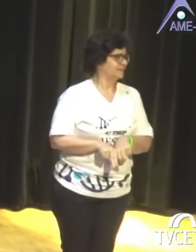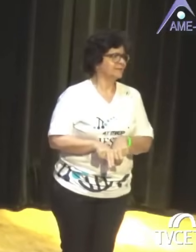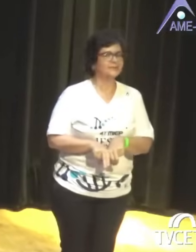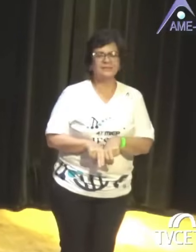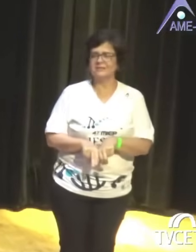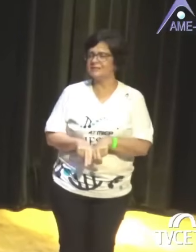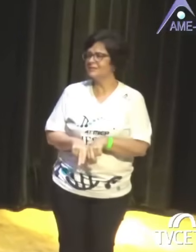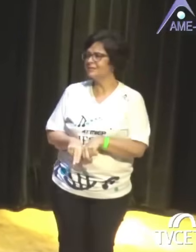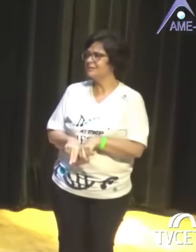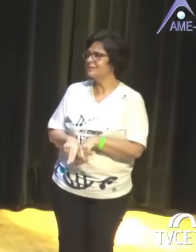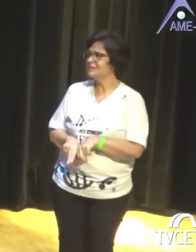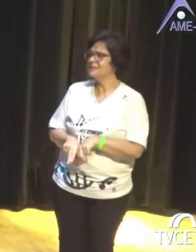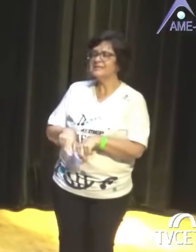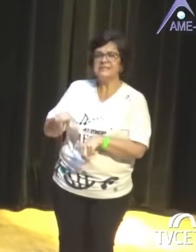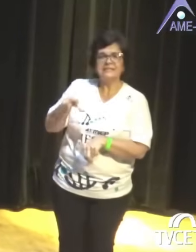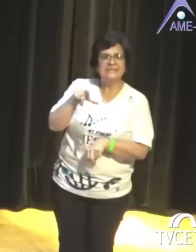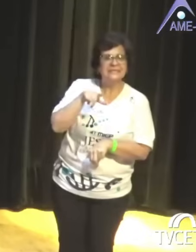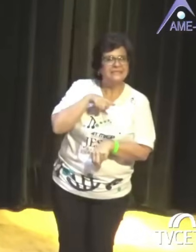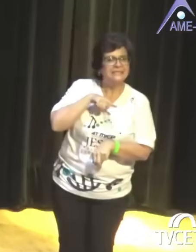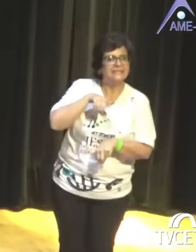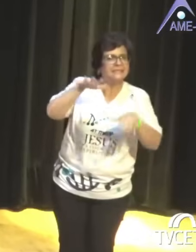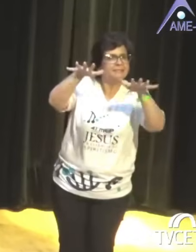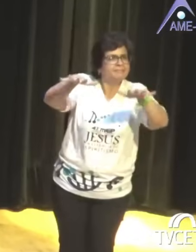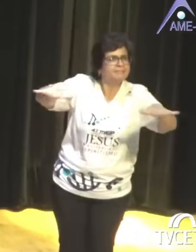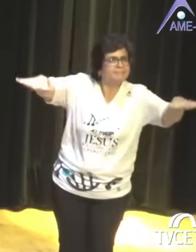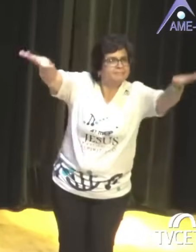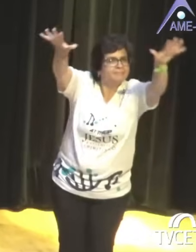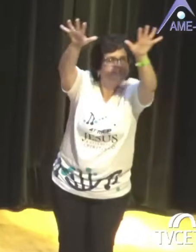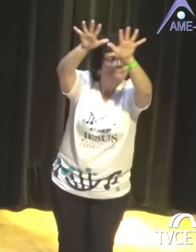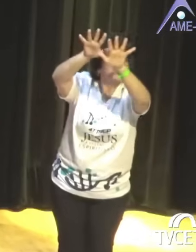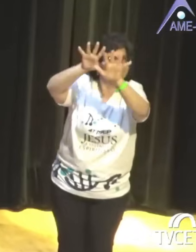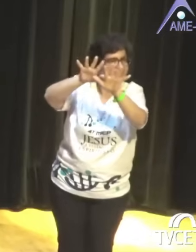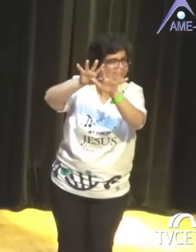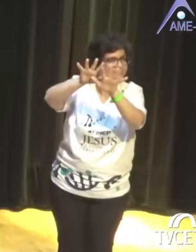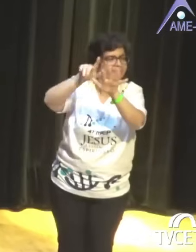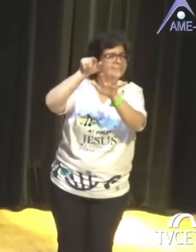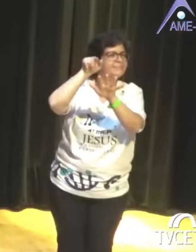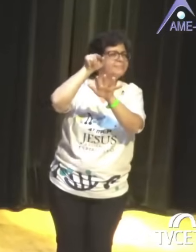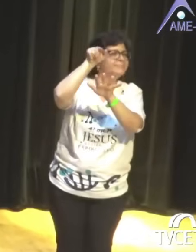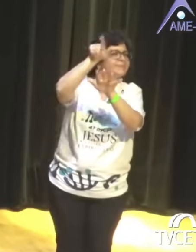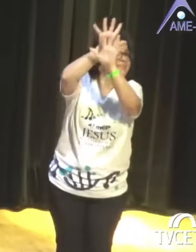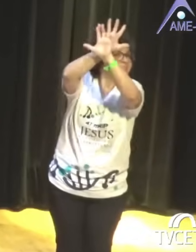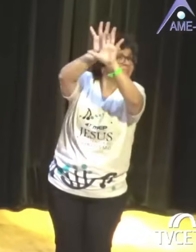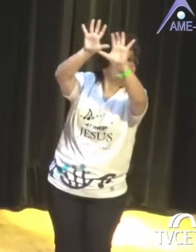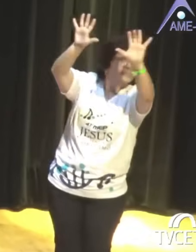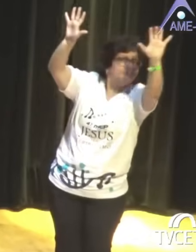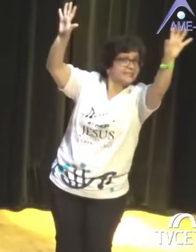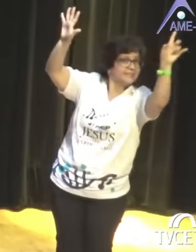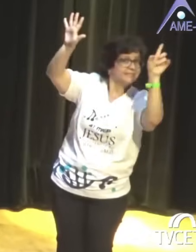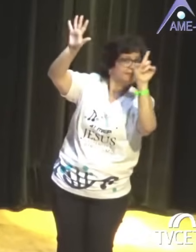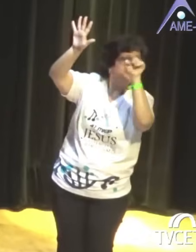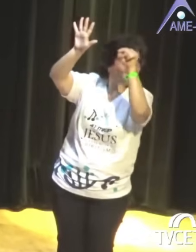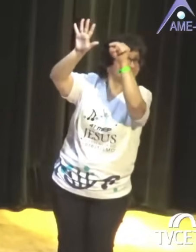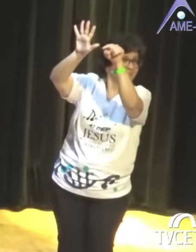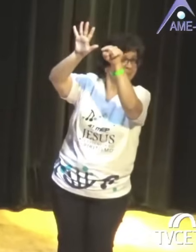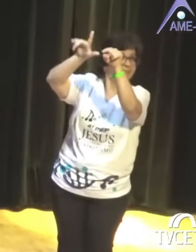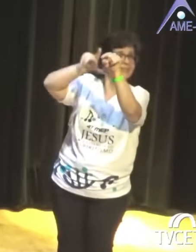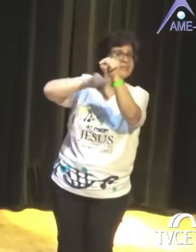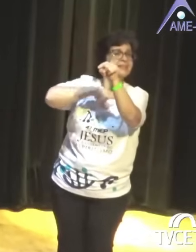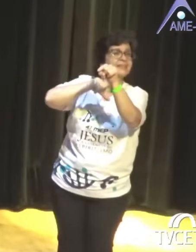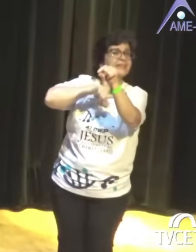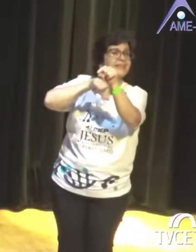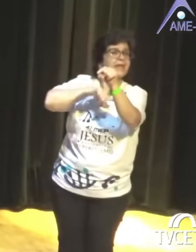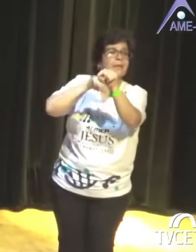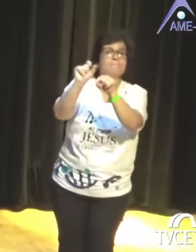distintas Então nesse espaço nesse céu está o